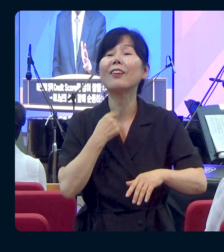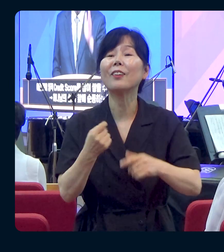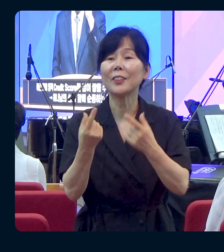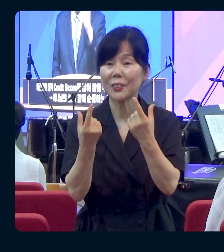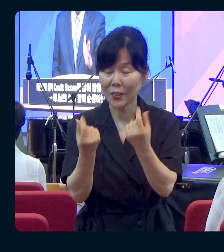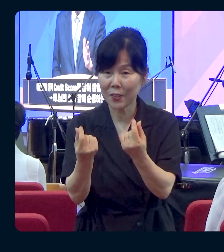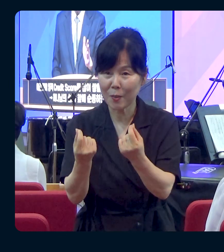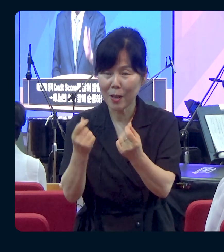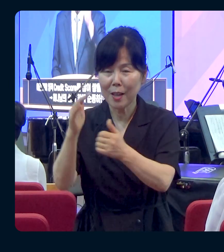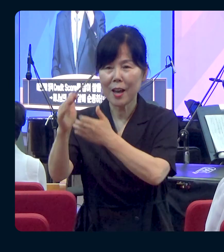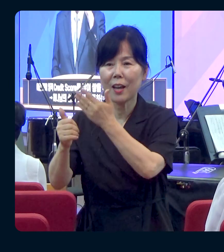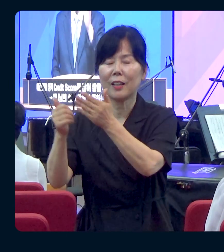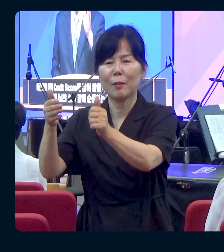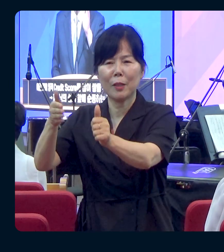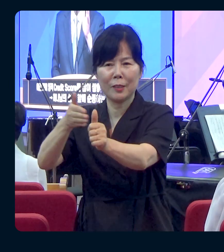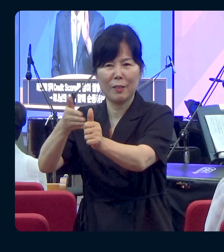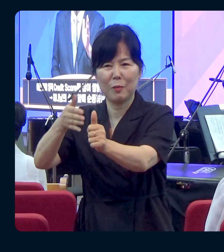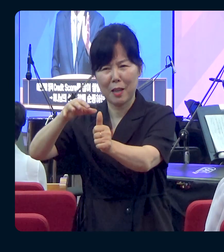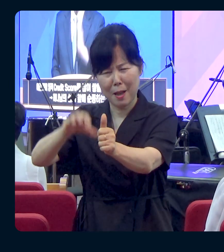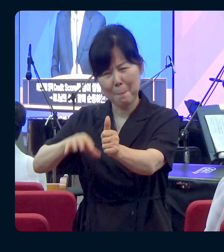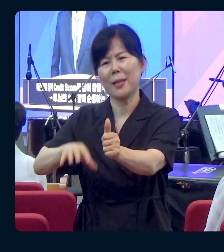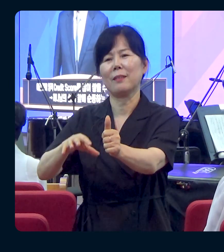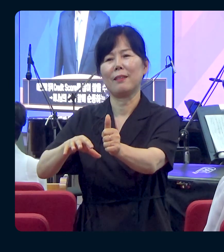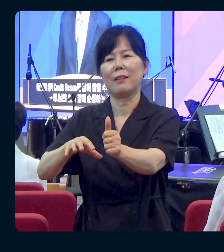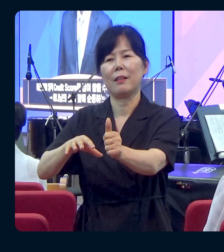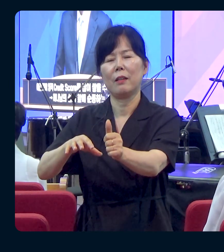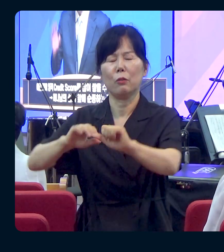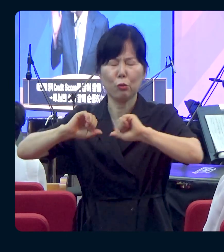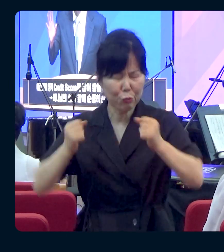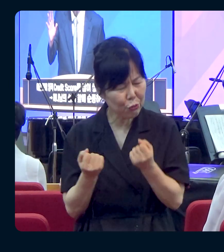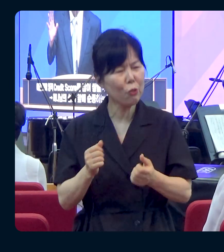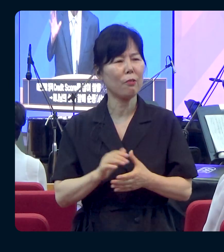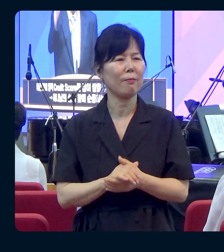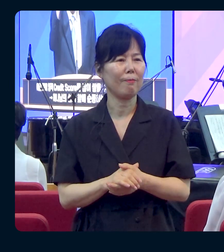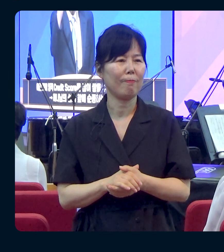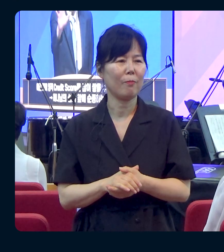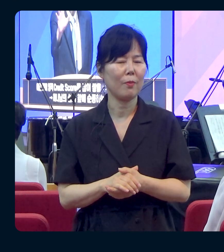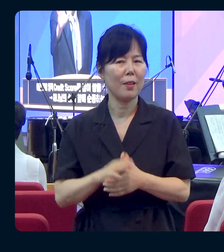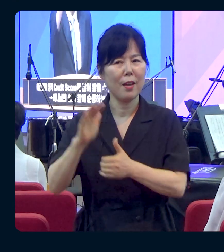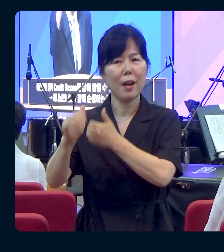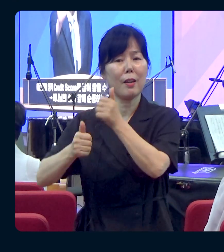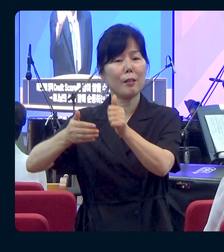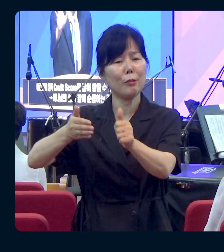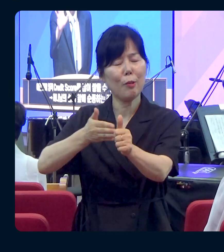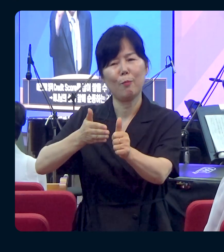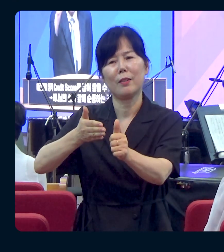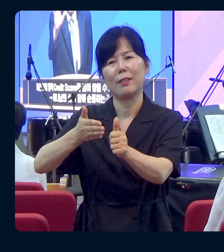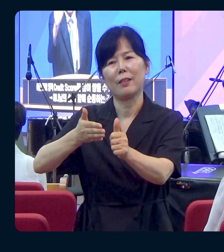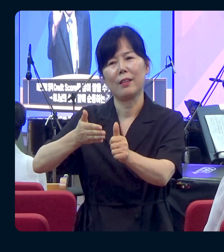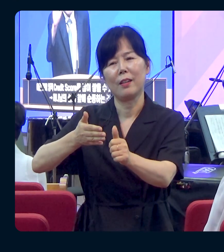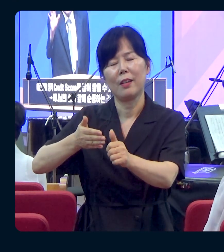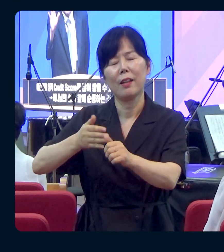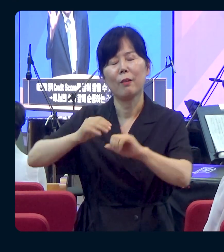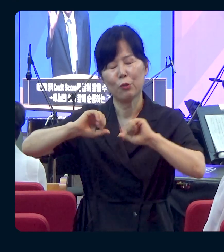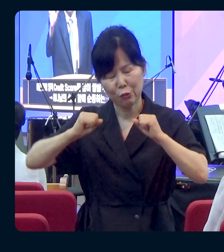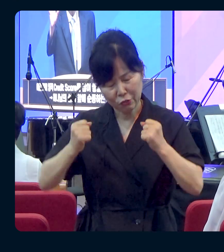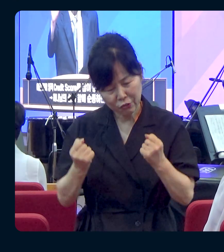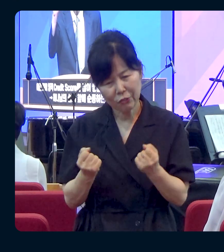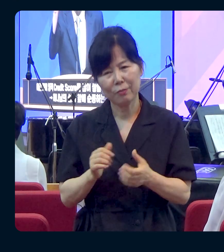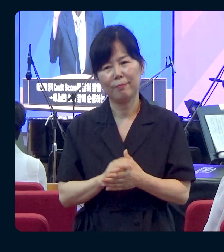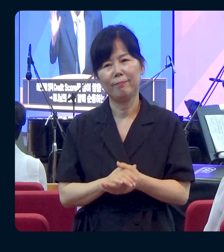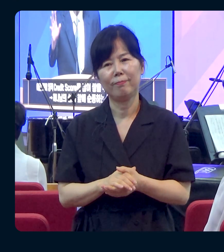것이? 요셉이 보여준 것처럼 바로 하나님의 섭리 앞에 순종하는 것, 이겁니다. 다른 어떤